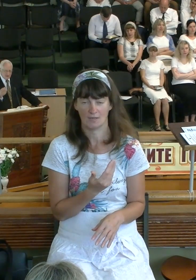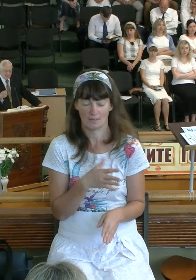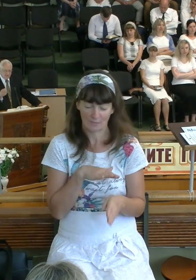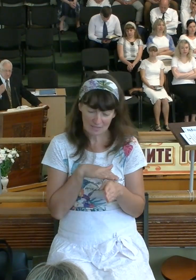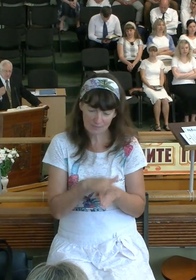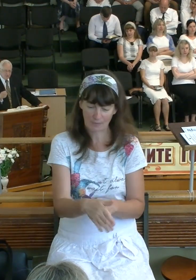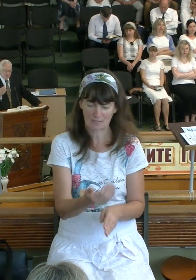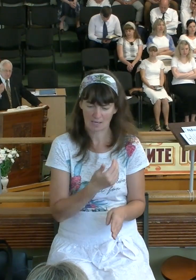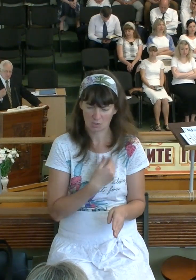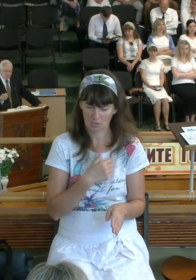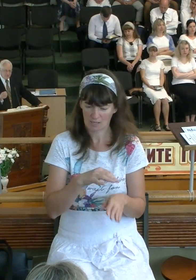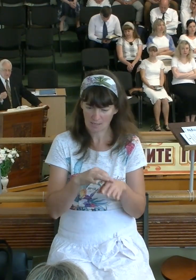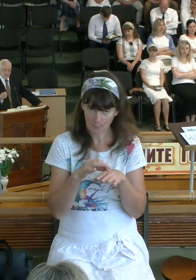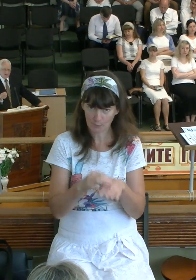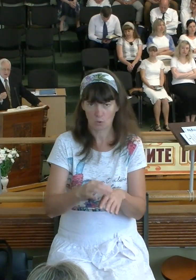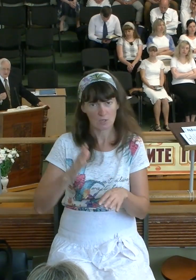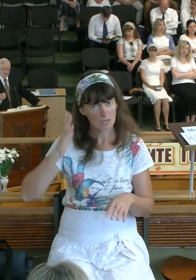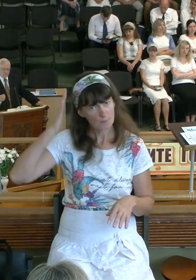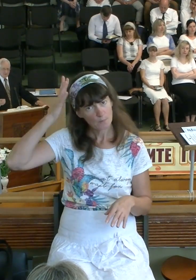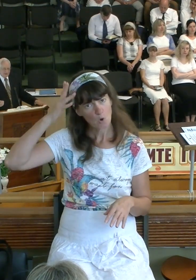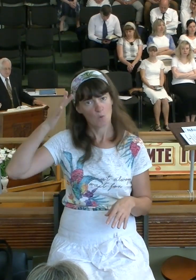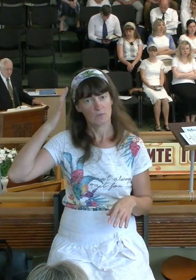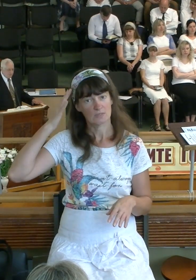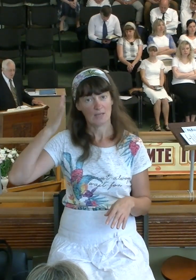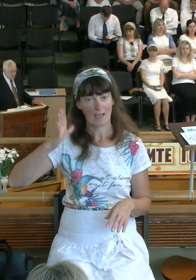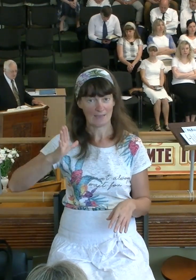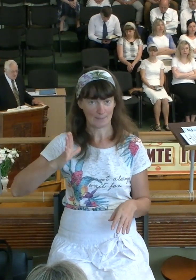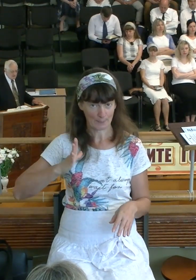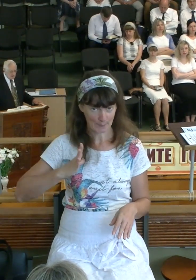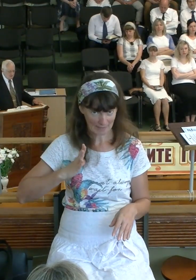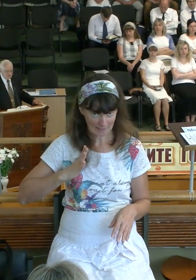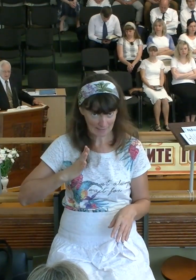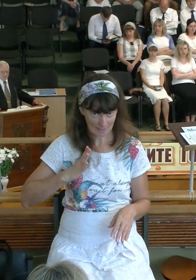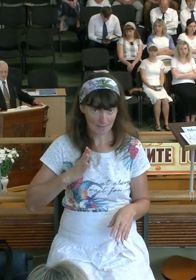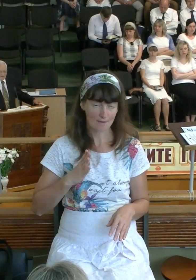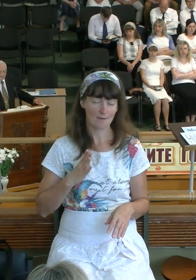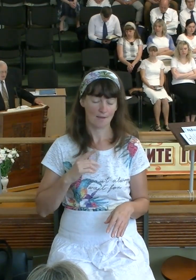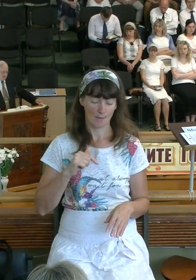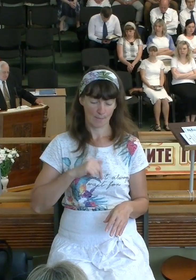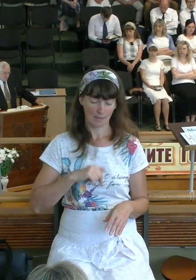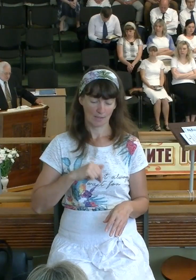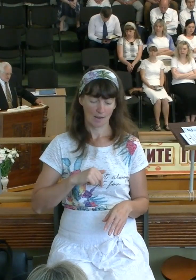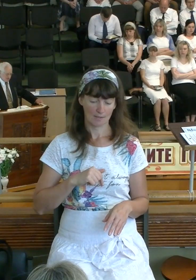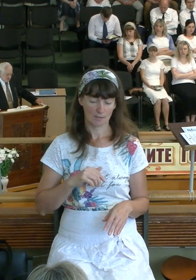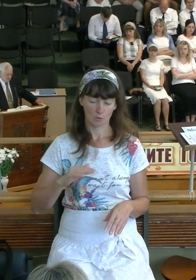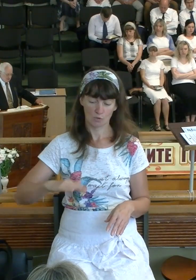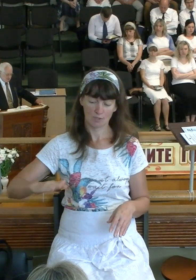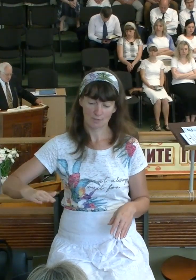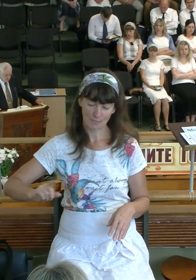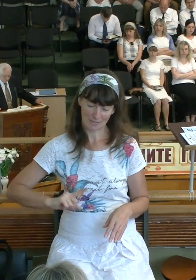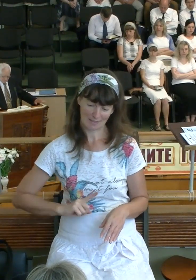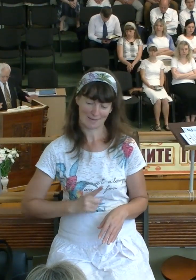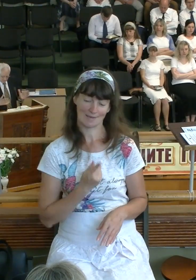исполняя желания плоти и помыслов, и были по природе чадами гнева, как и прочие.